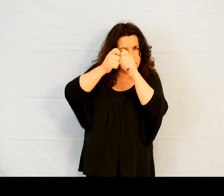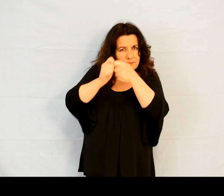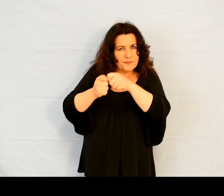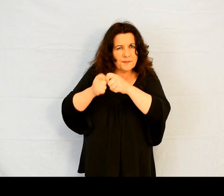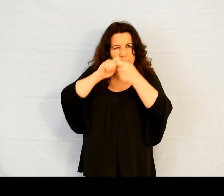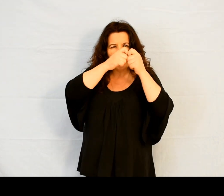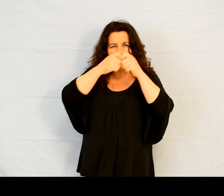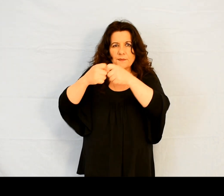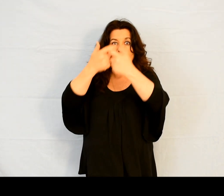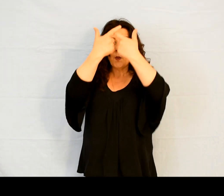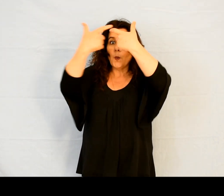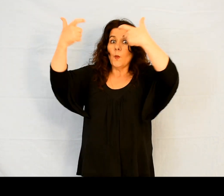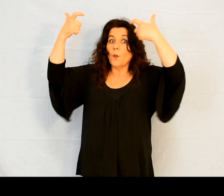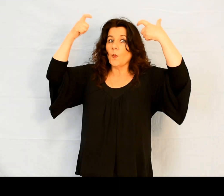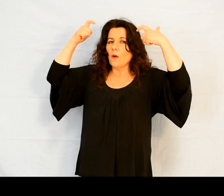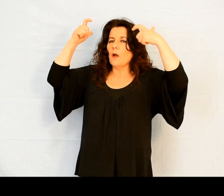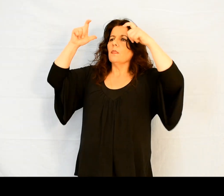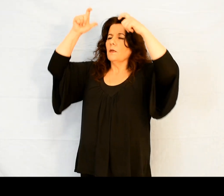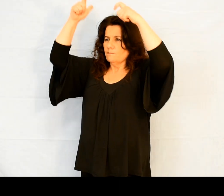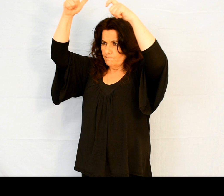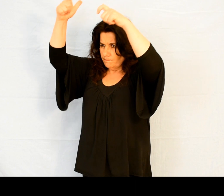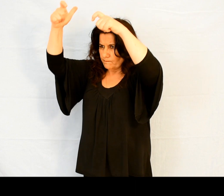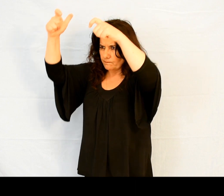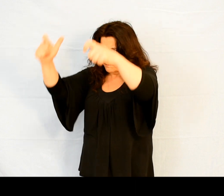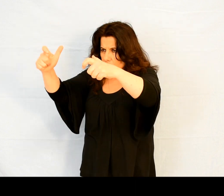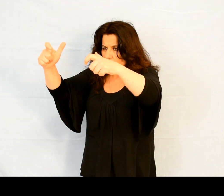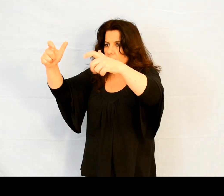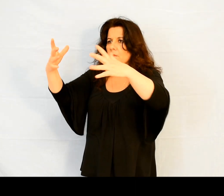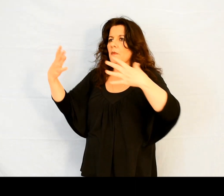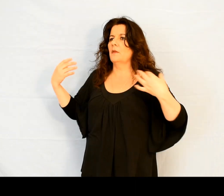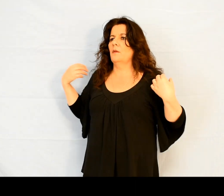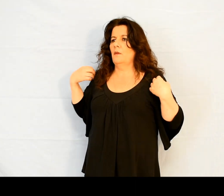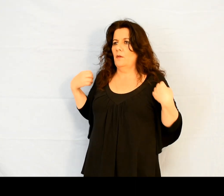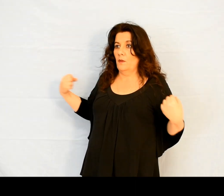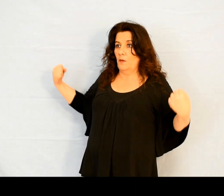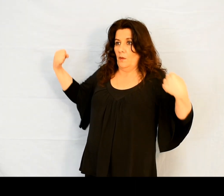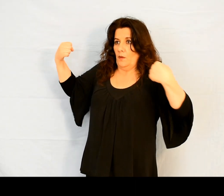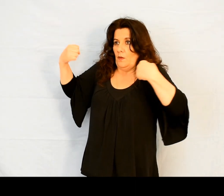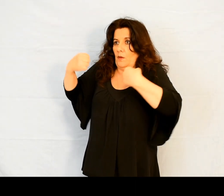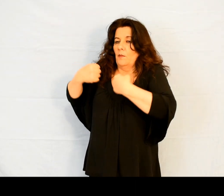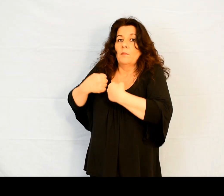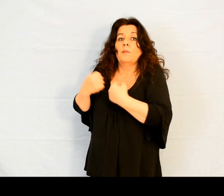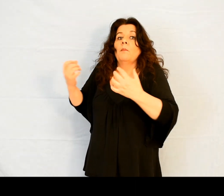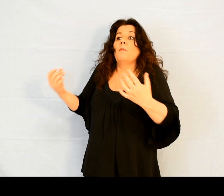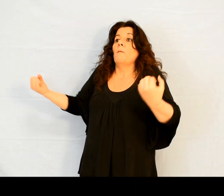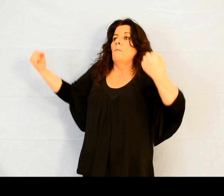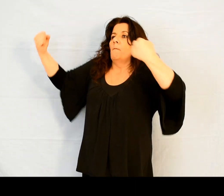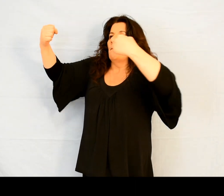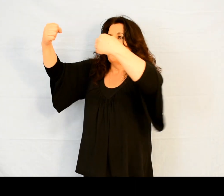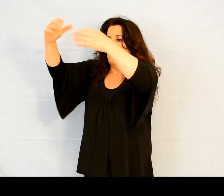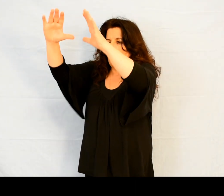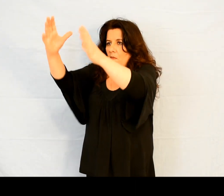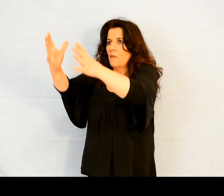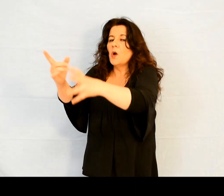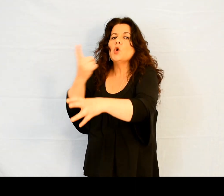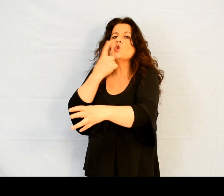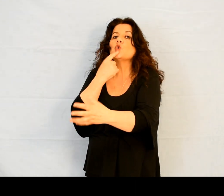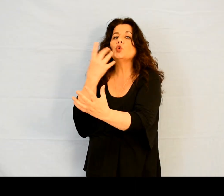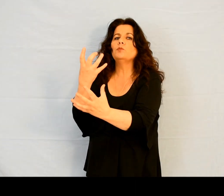ils le revêtirent d'un manteau pourpre. Ils s'avançaient vers lui et ils disaient « Salut,